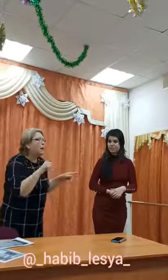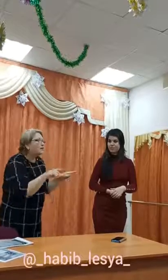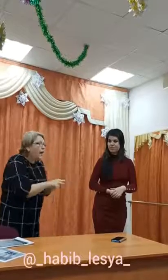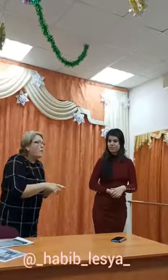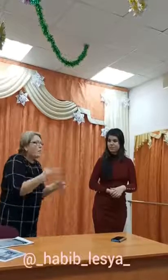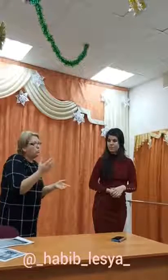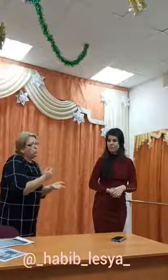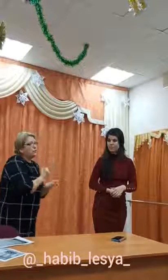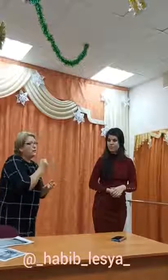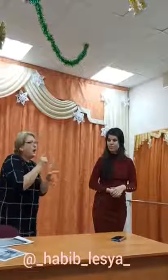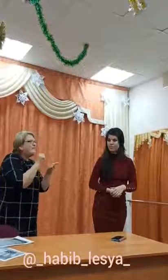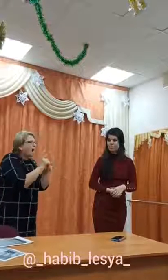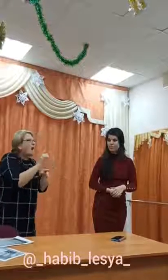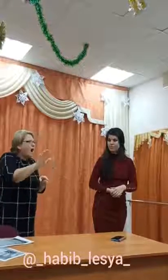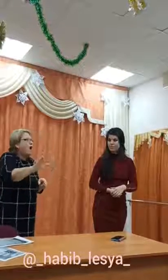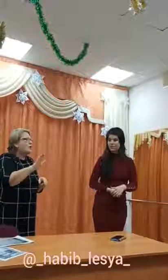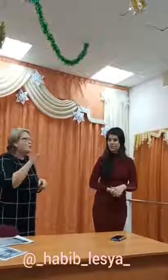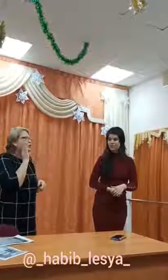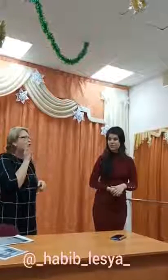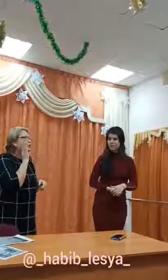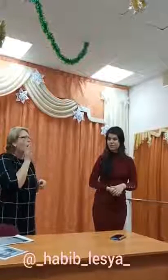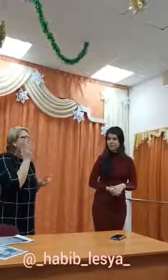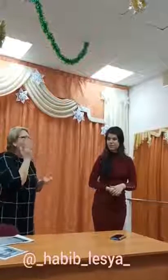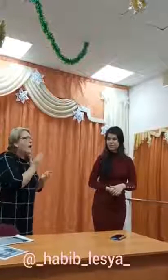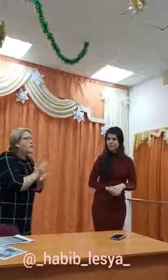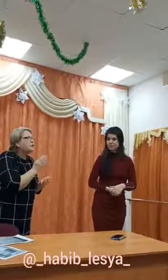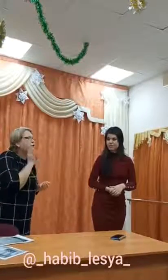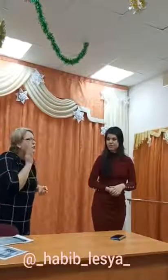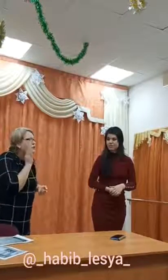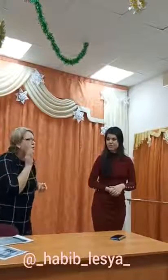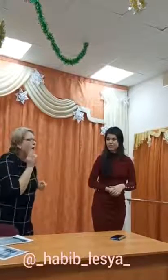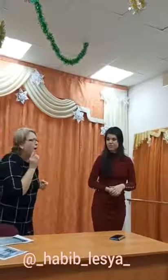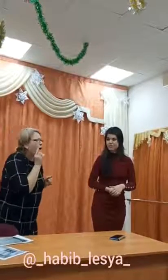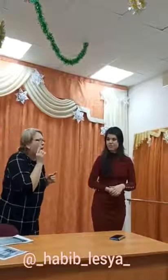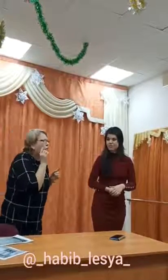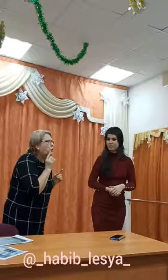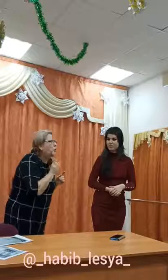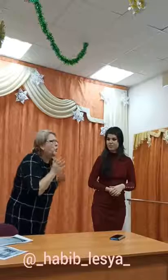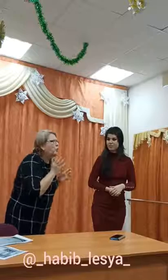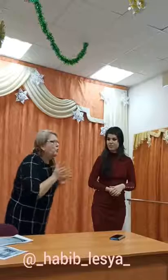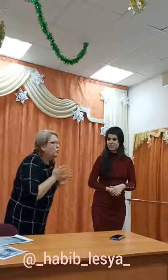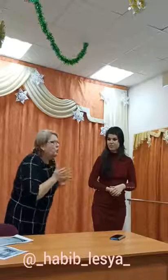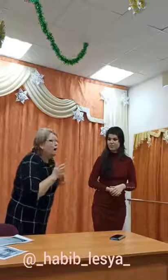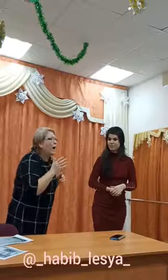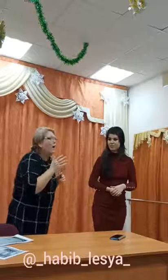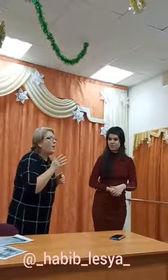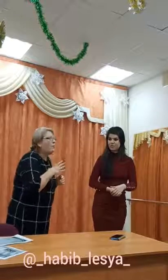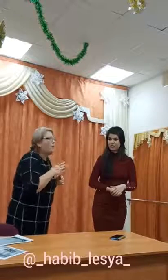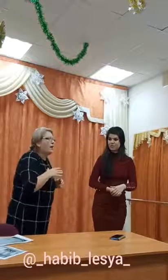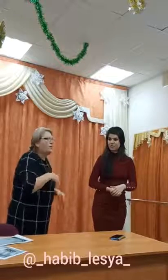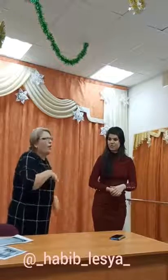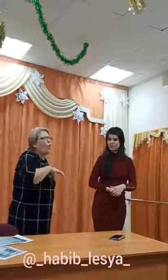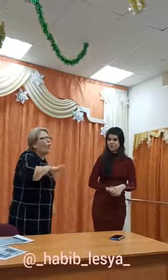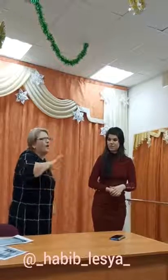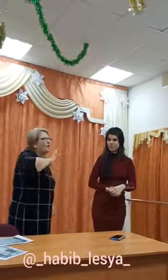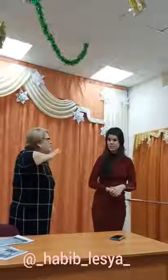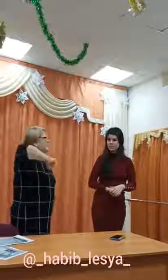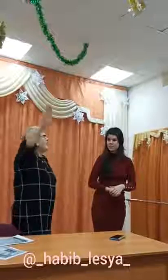Так получилось, такая жизнь, а здесь женщина неудобно. Бывает, ой,